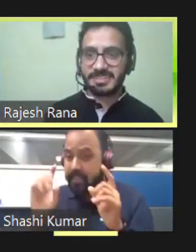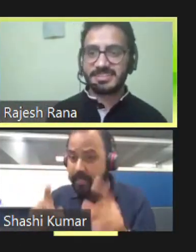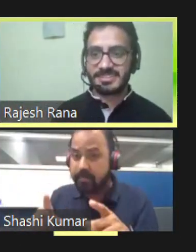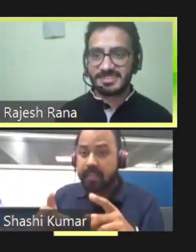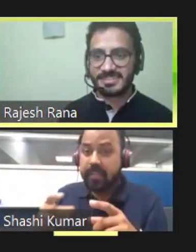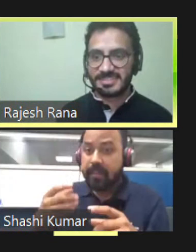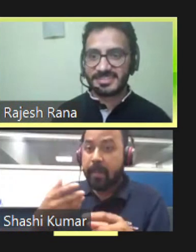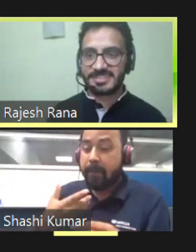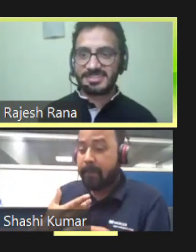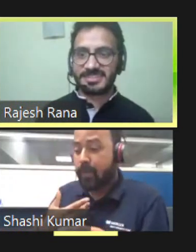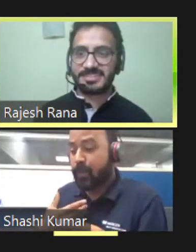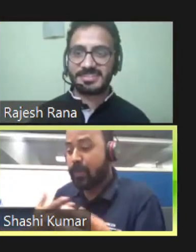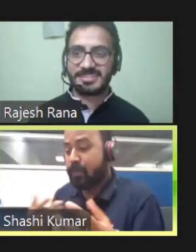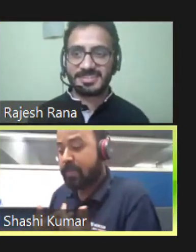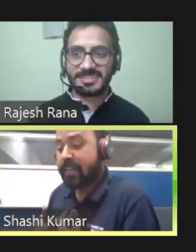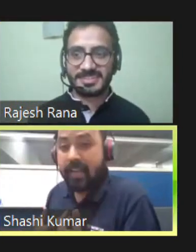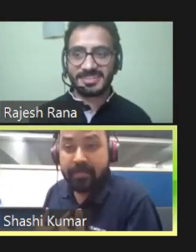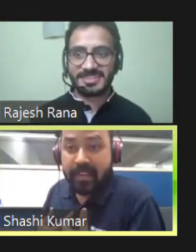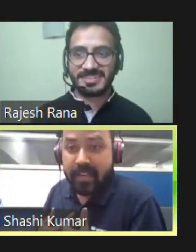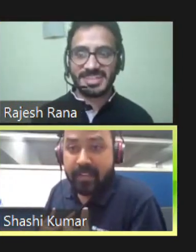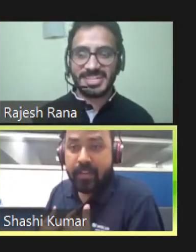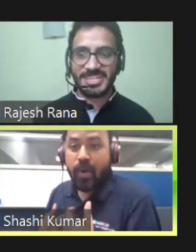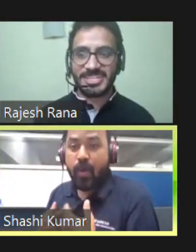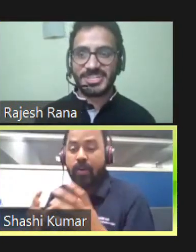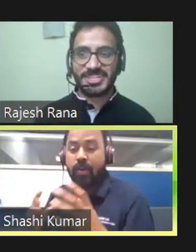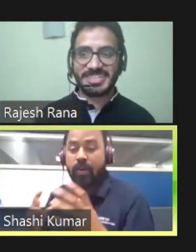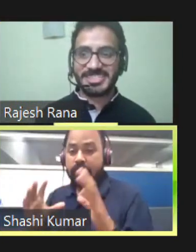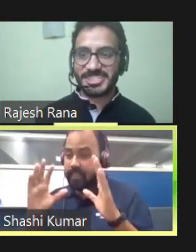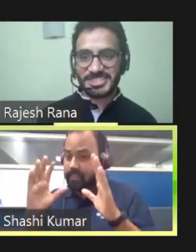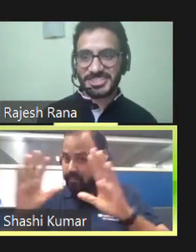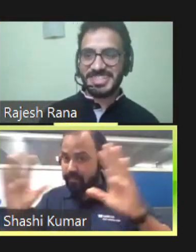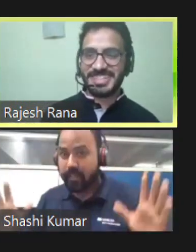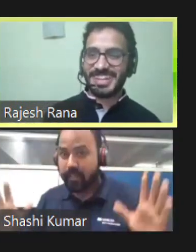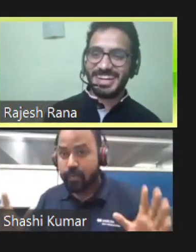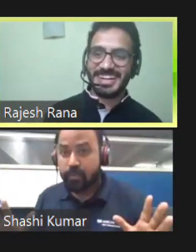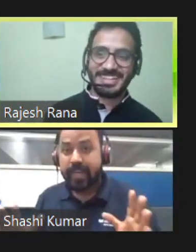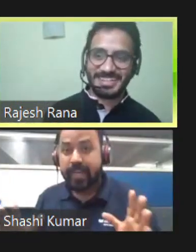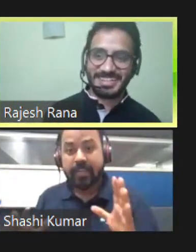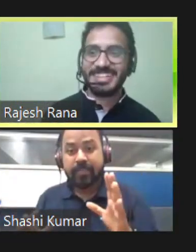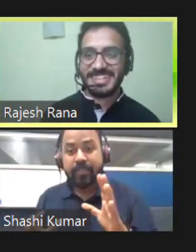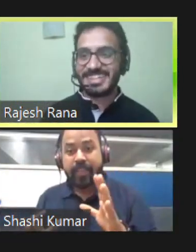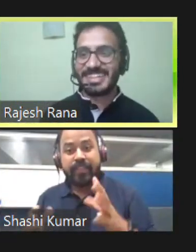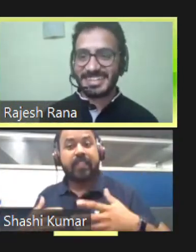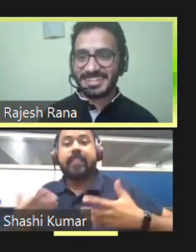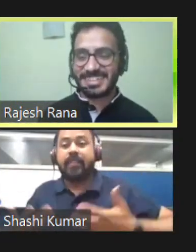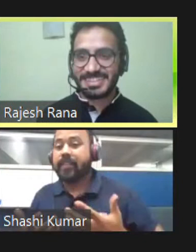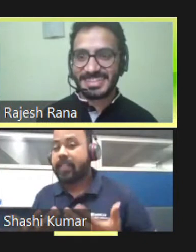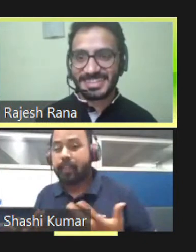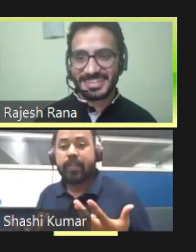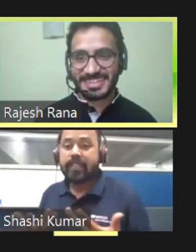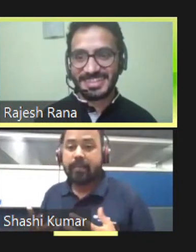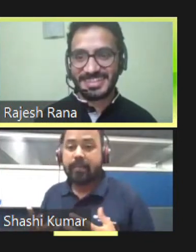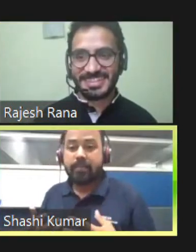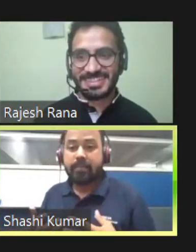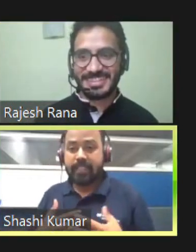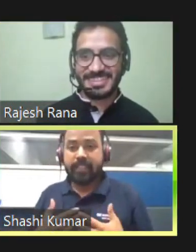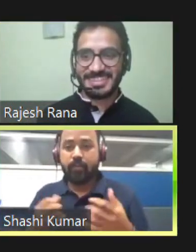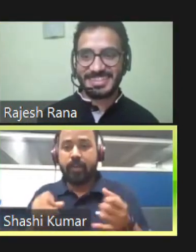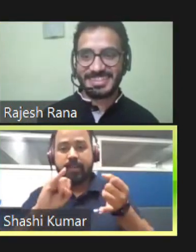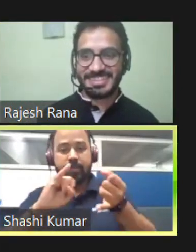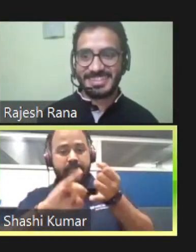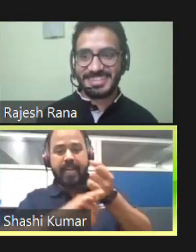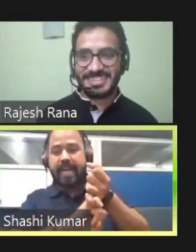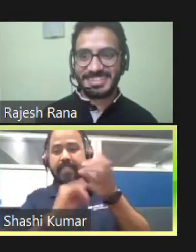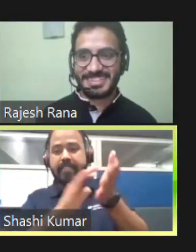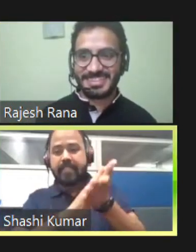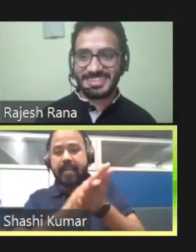राइट। सिमिलरली उन्होंने मुझे भी एक नाम दिया है, और दिस इज शशि, शशि को कैसे नाम दिया? शशि को वो ऐसे